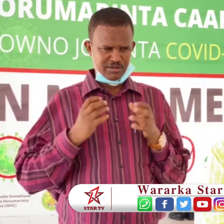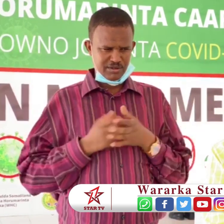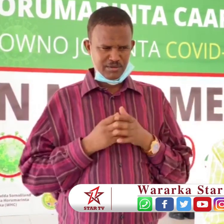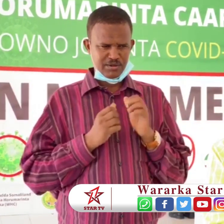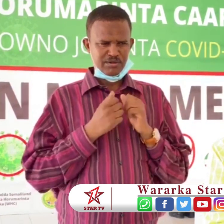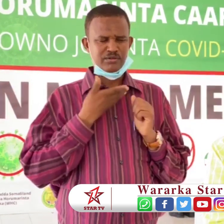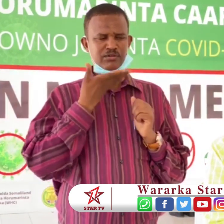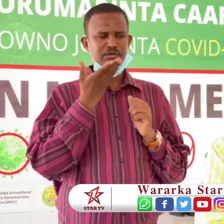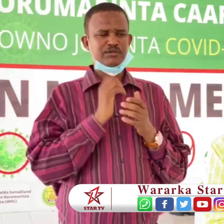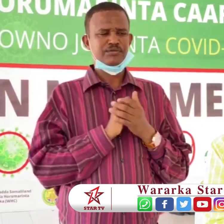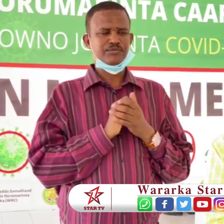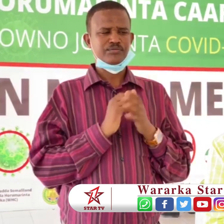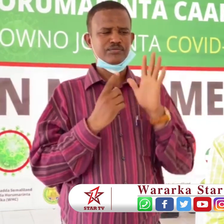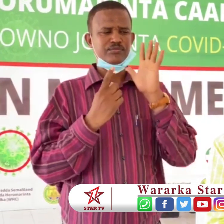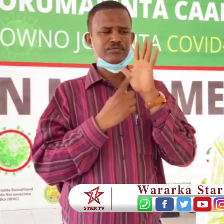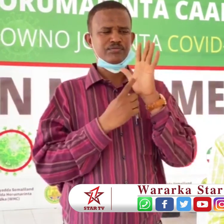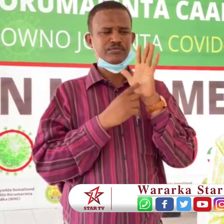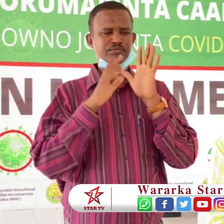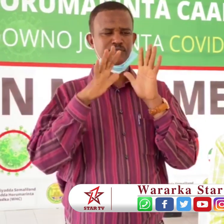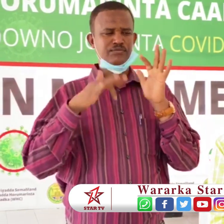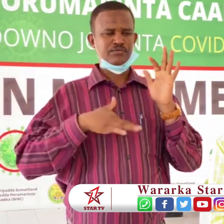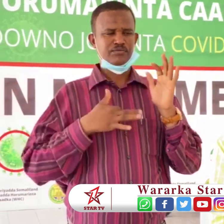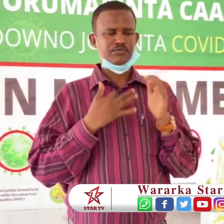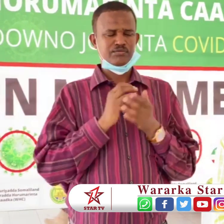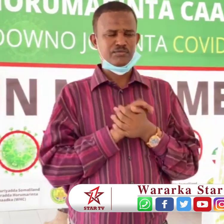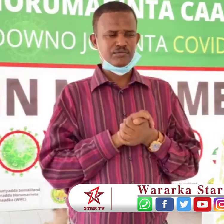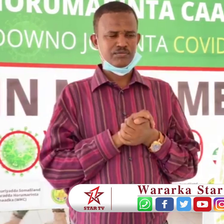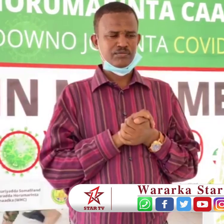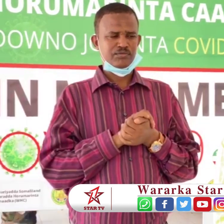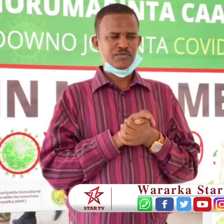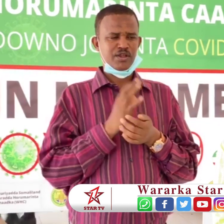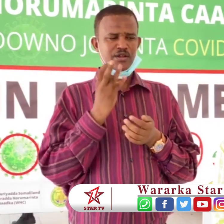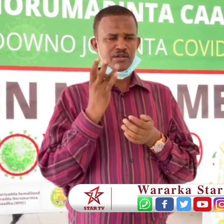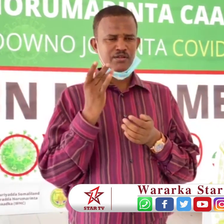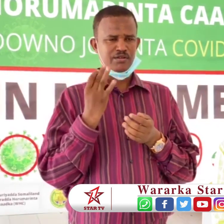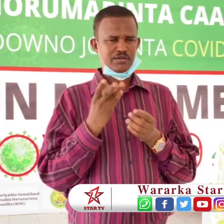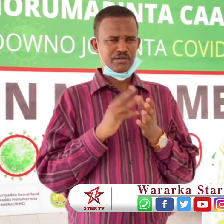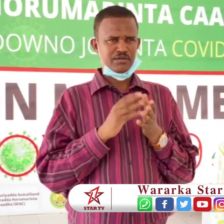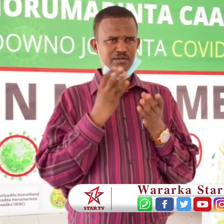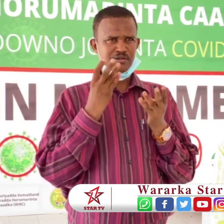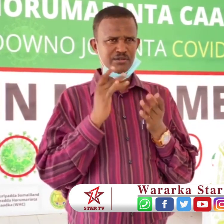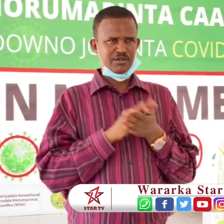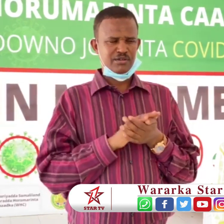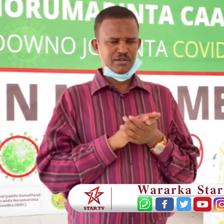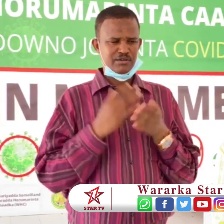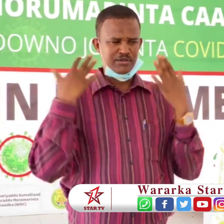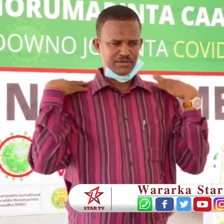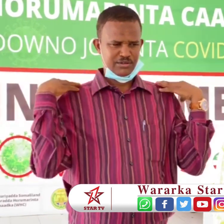weeye 56 qof tirada ka bogsatay ee laga saaray meeshii